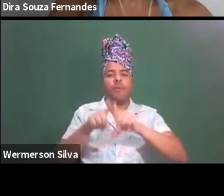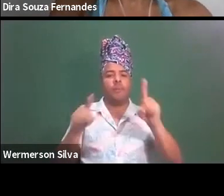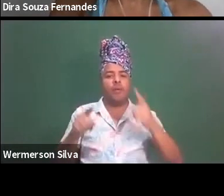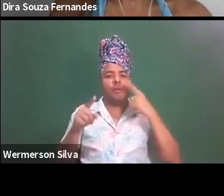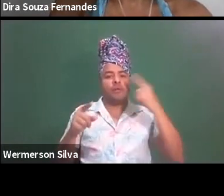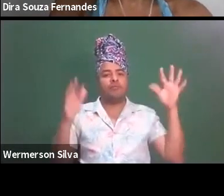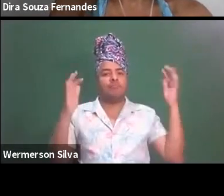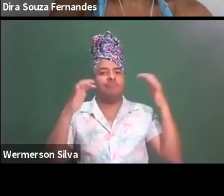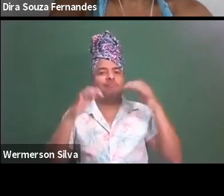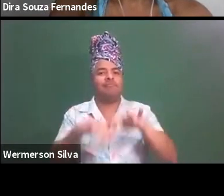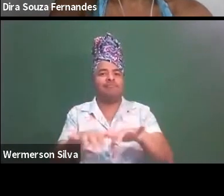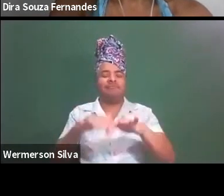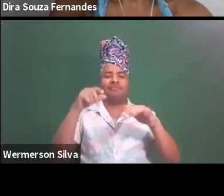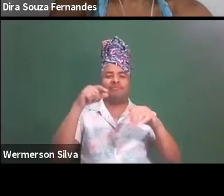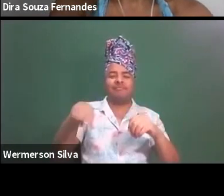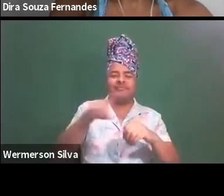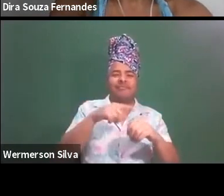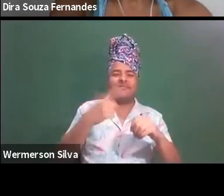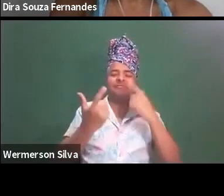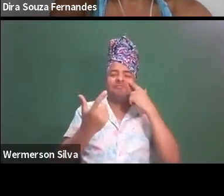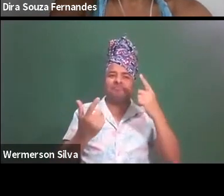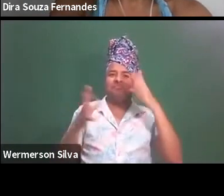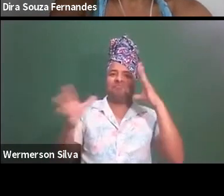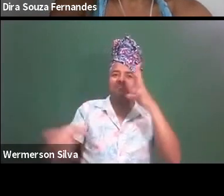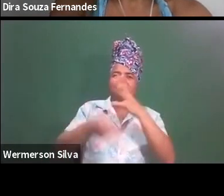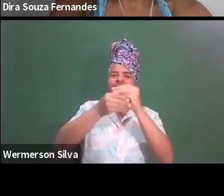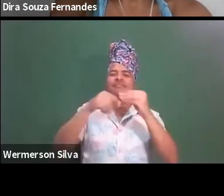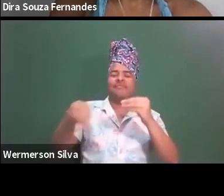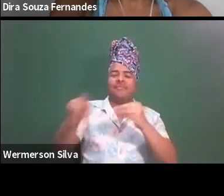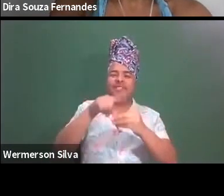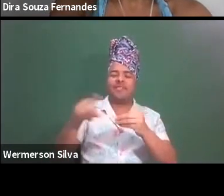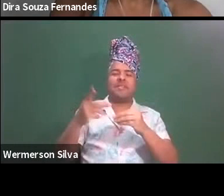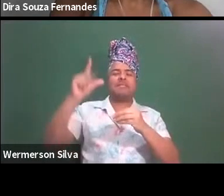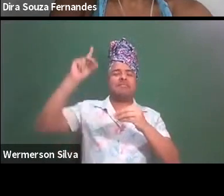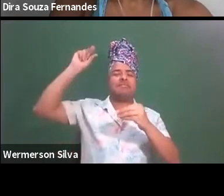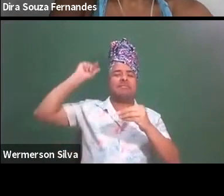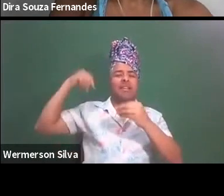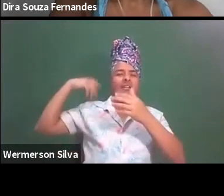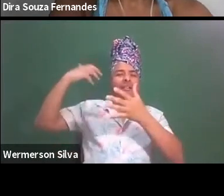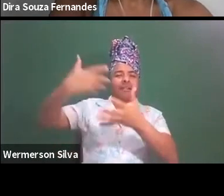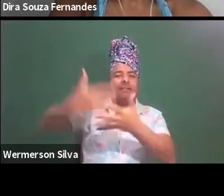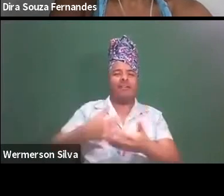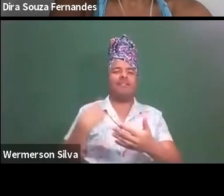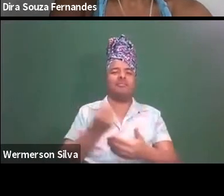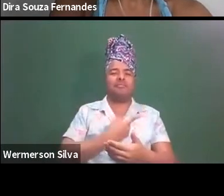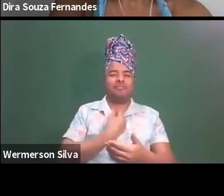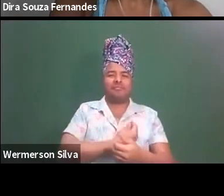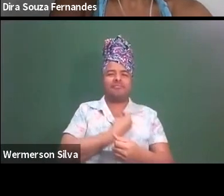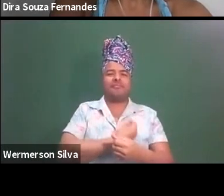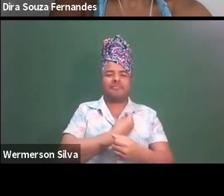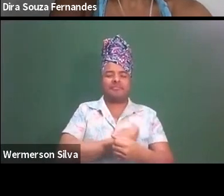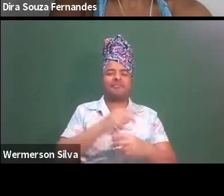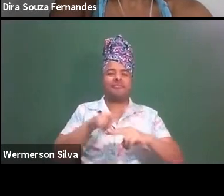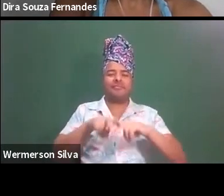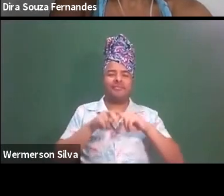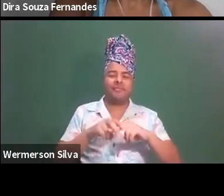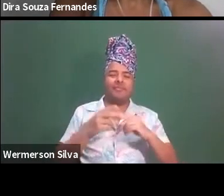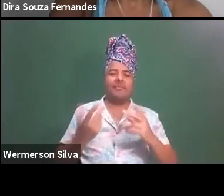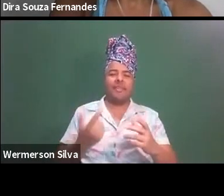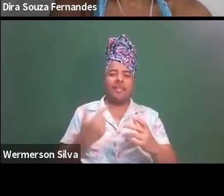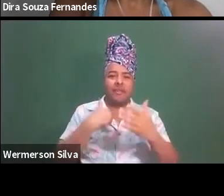inclui um tempo muito anterior, que está registrado também nesse filme. Então, eu deixo aqui